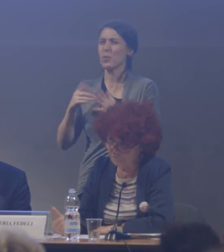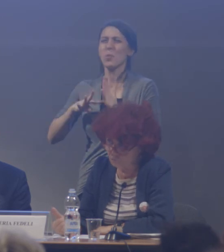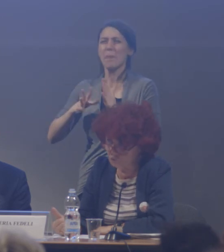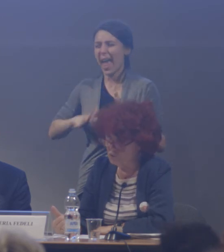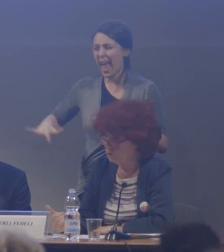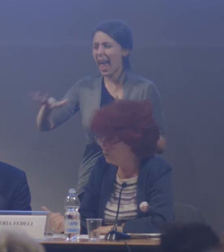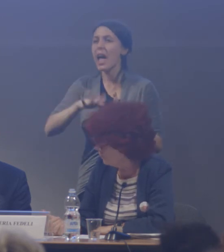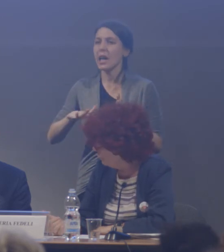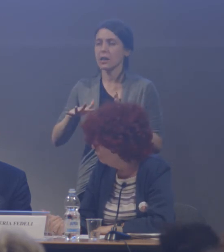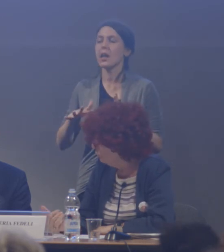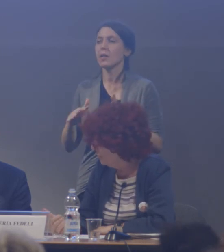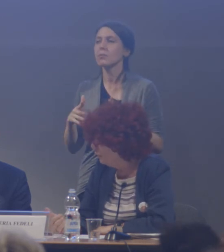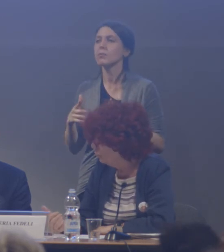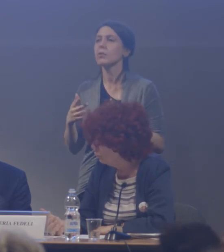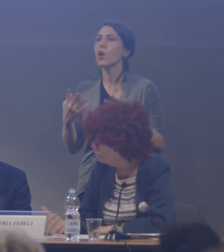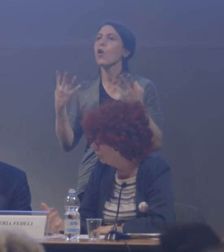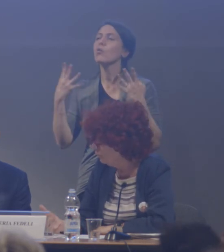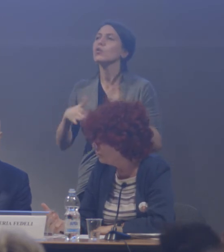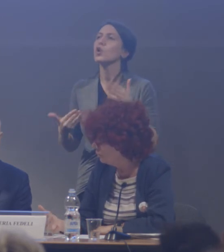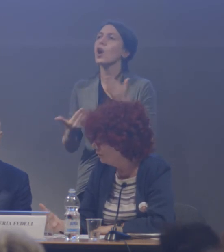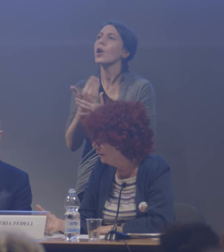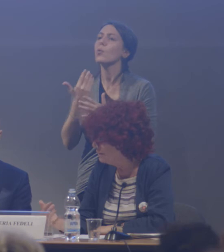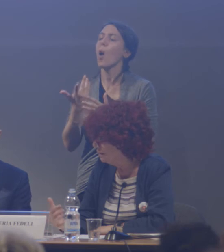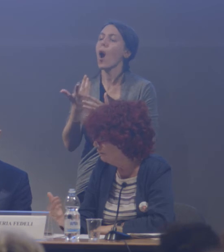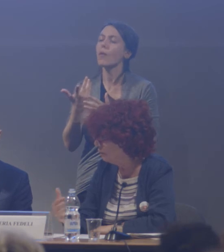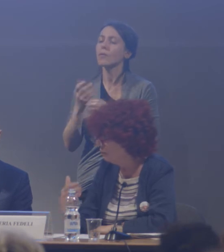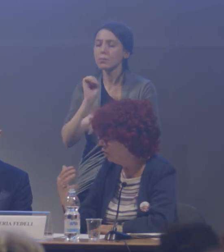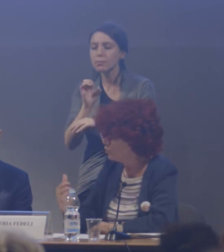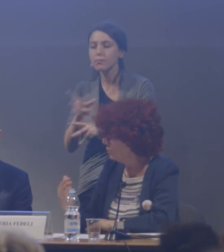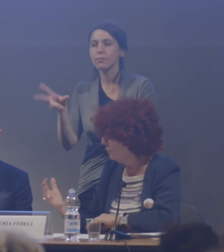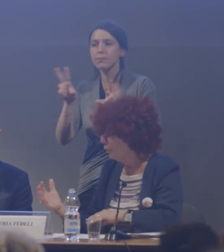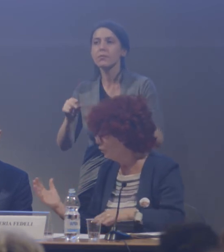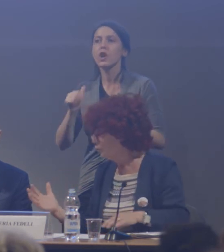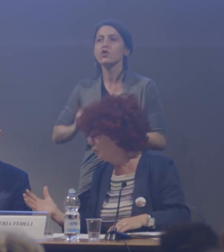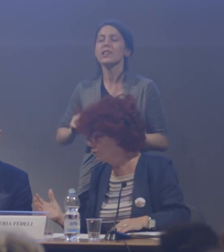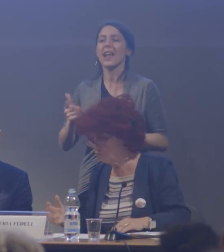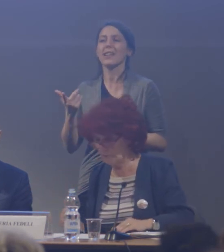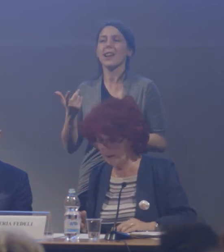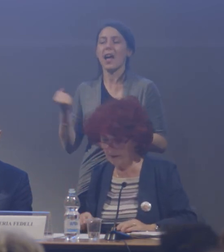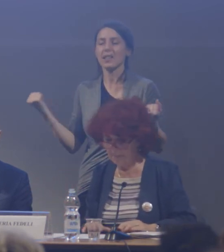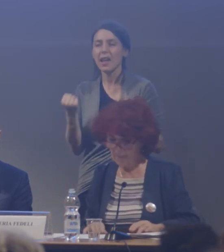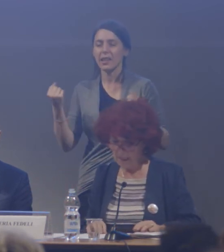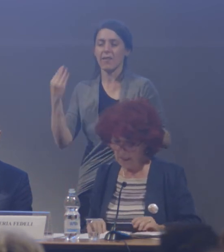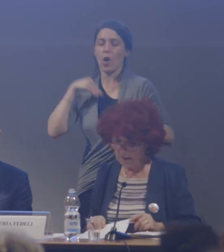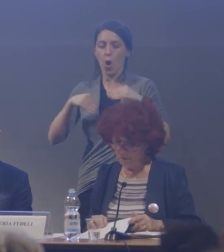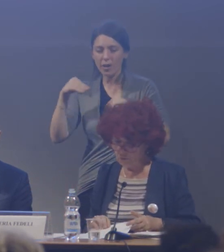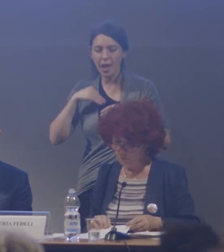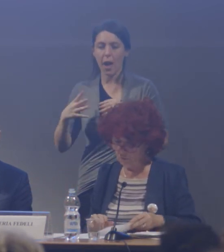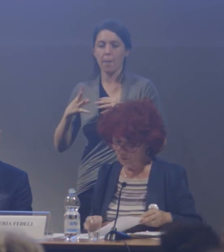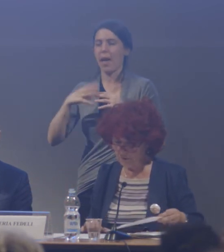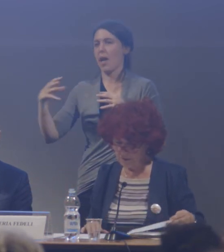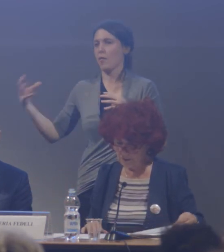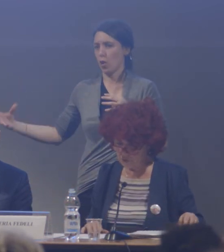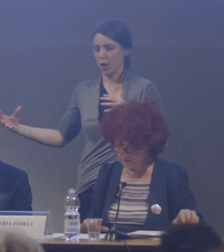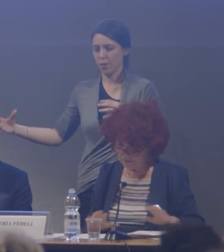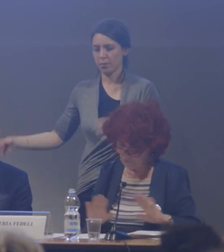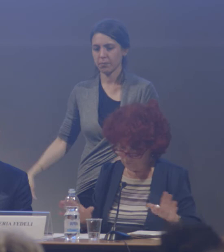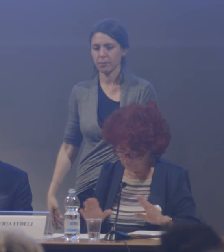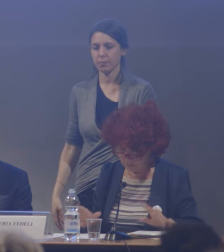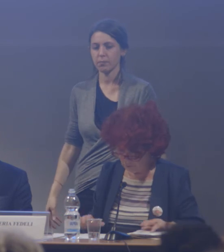rinnovata funzione, secondo me, di costruzione di una cittadinanza attiva, quindi consapevole, con tutti gli strumenti che da questo punto di vista